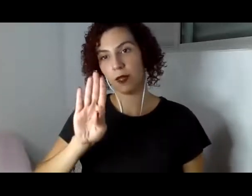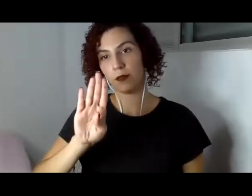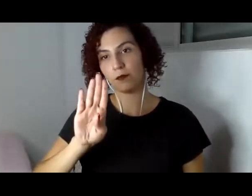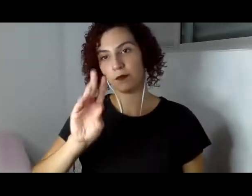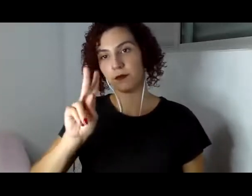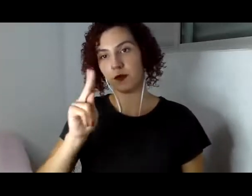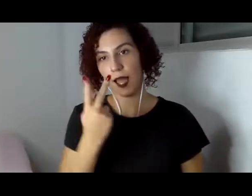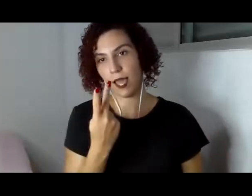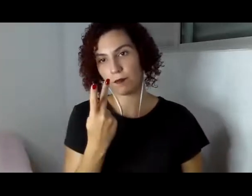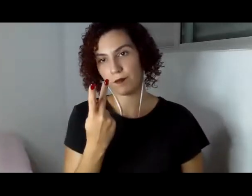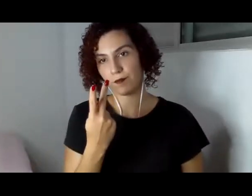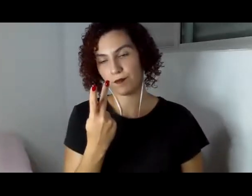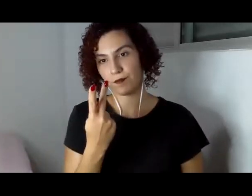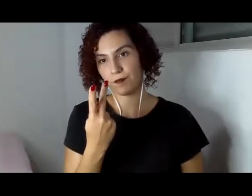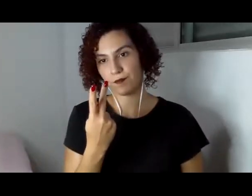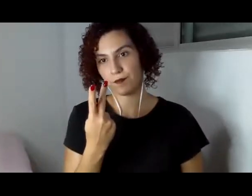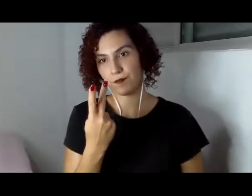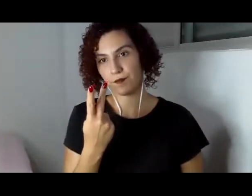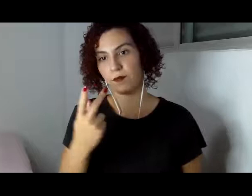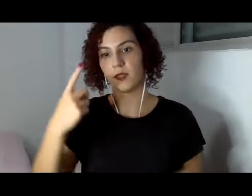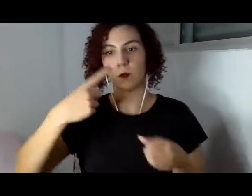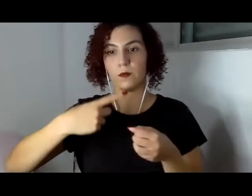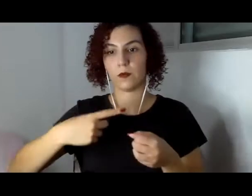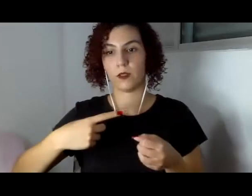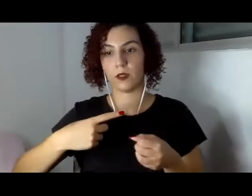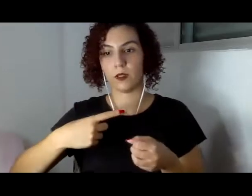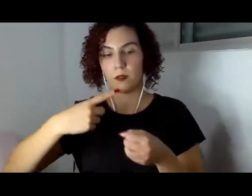mesmo. BH.